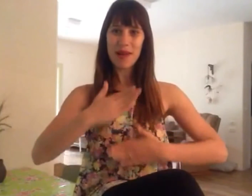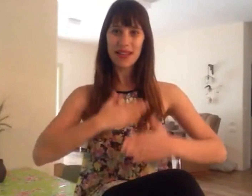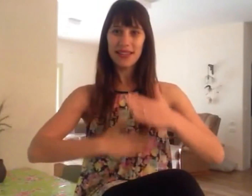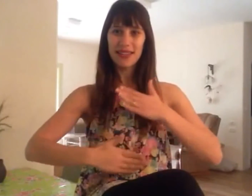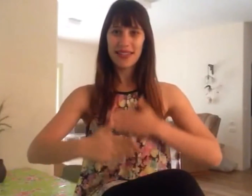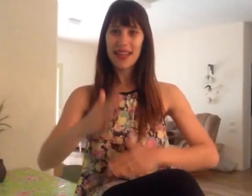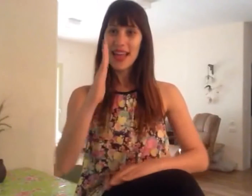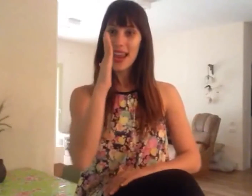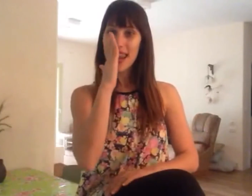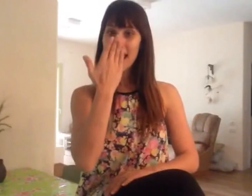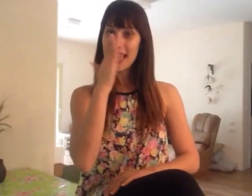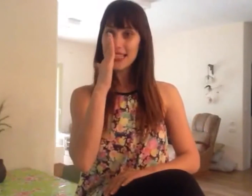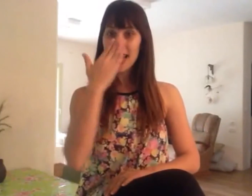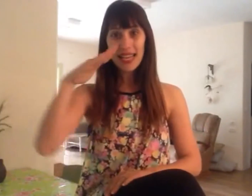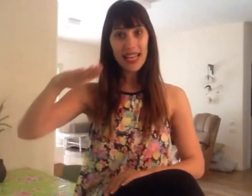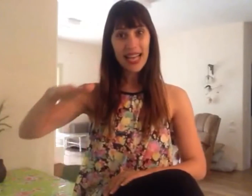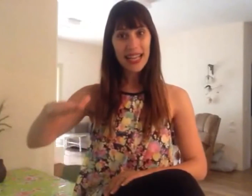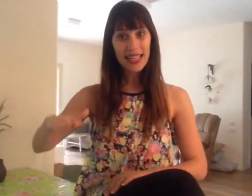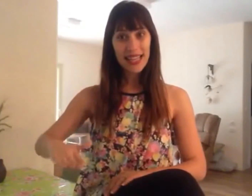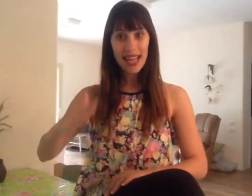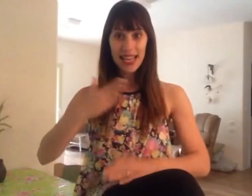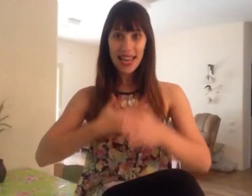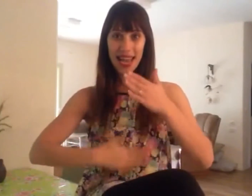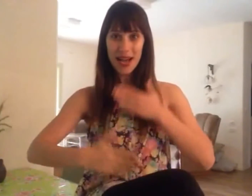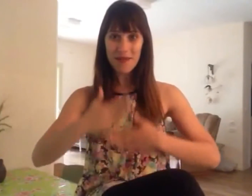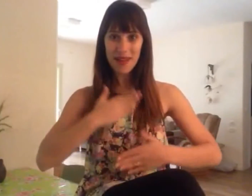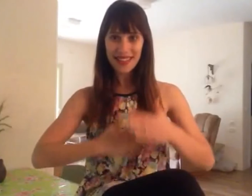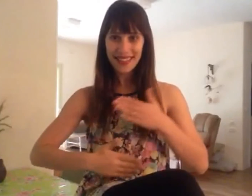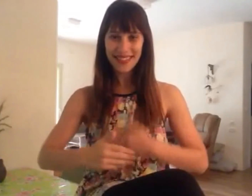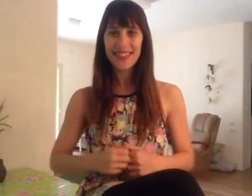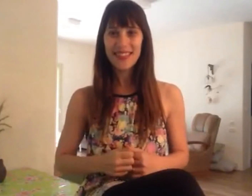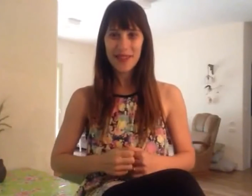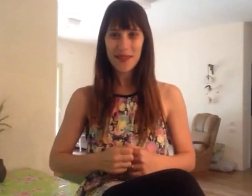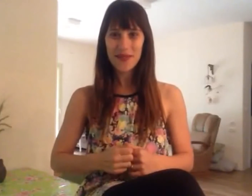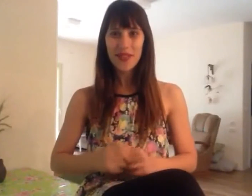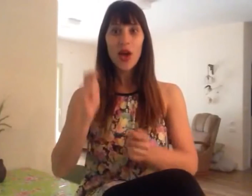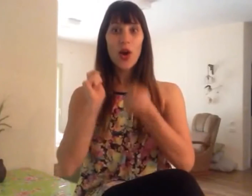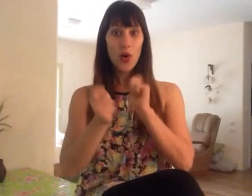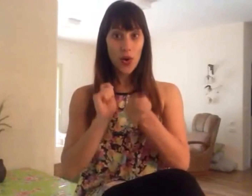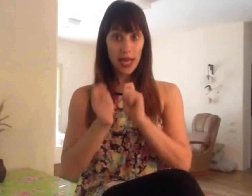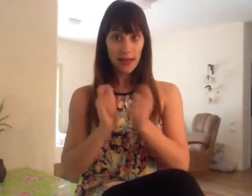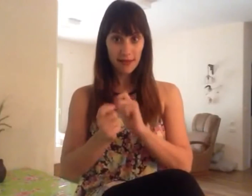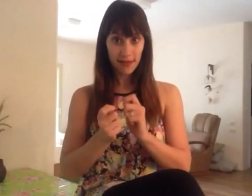נחמד. ליצן קטן נחמד. יפה. רוקד.